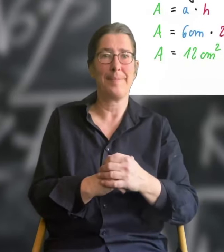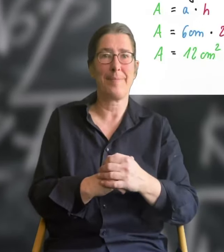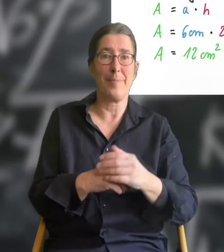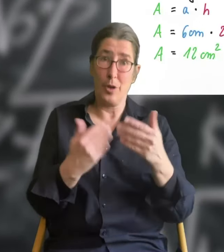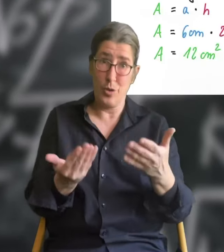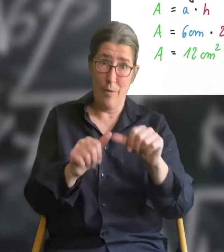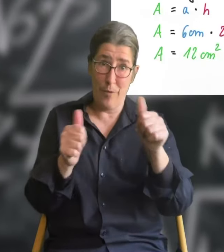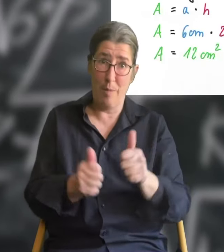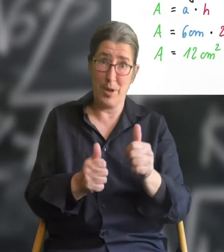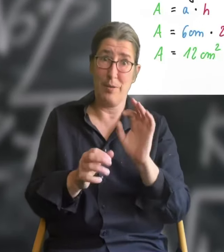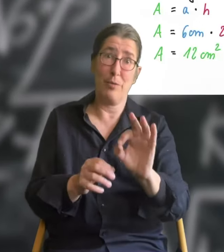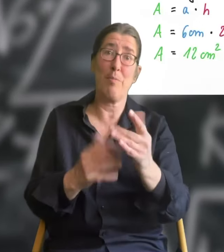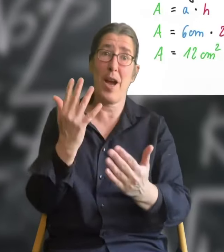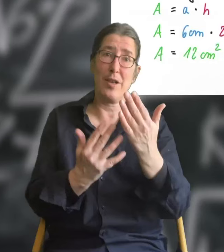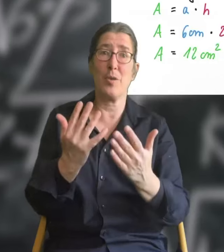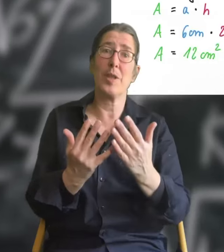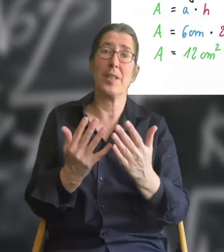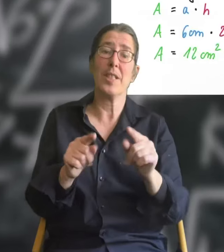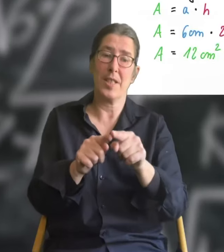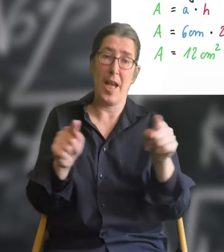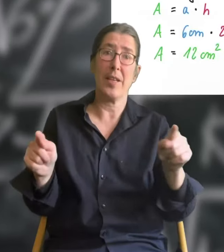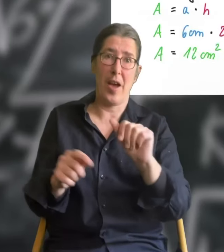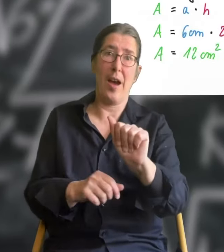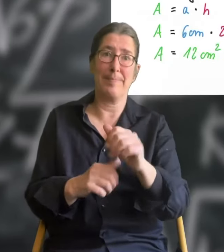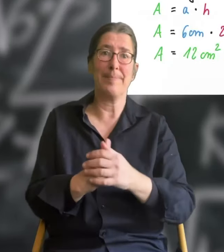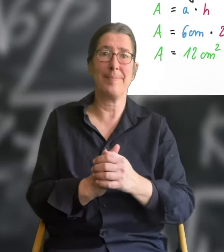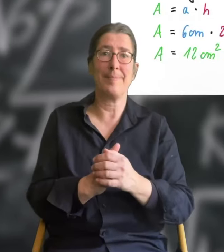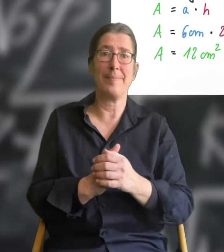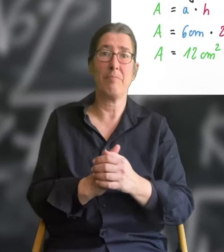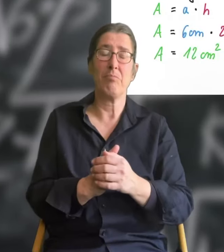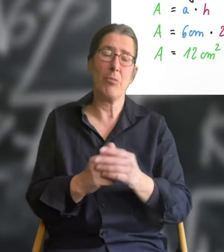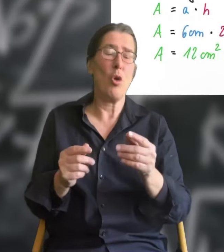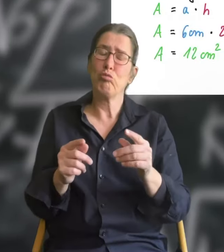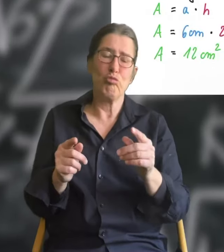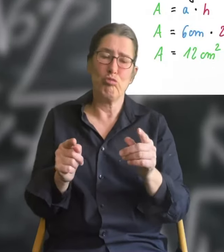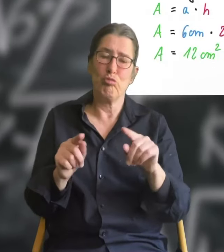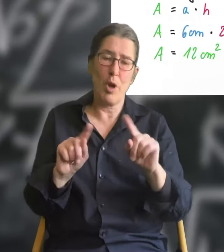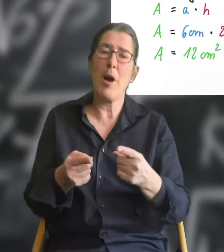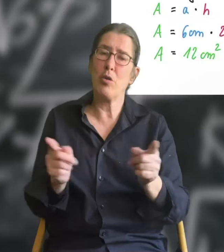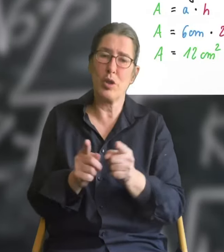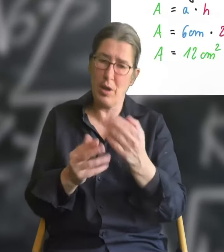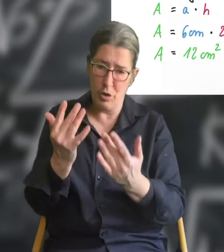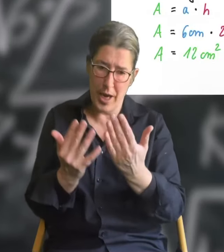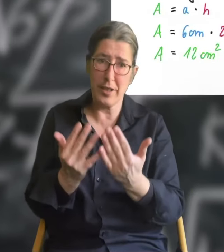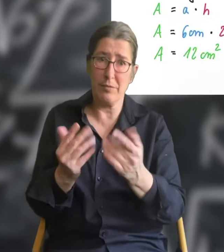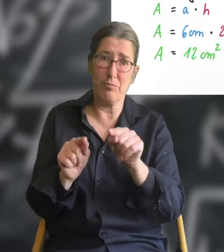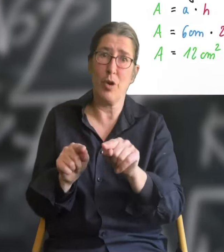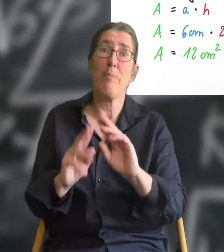Das wäre die Formel zur Berechnung der Seitenlänge. Wir rechnen die Seitenlänge nochmal aus und schauen, ob das auch stimmt. Also